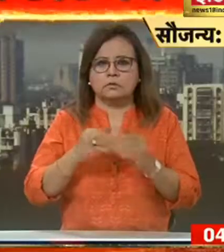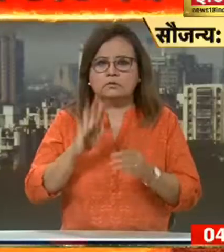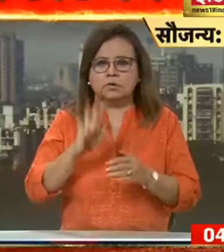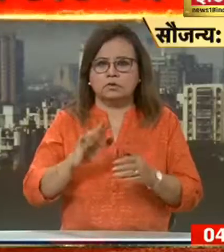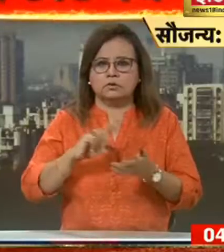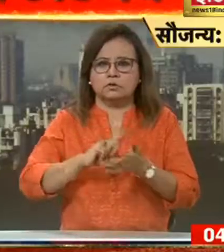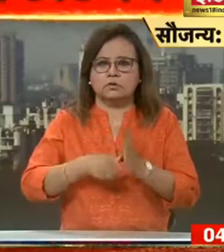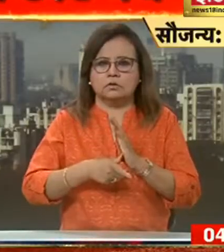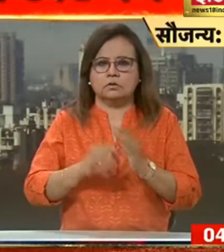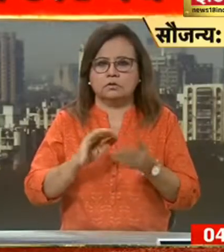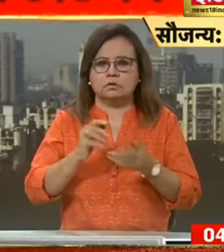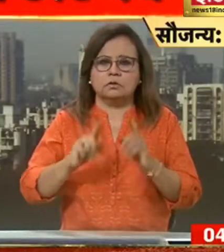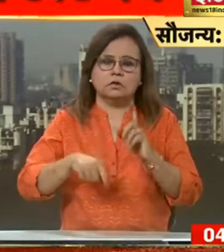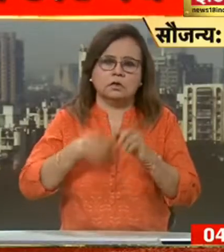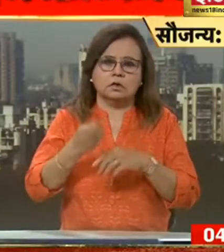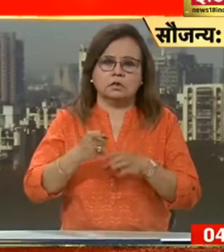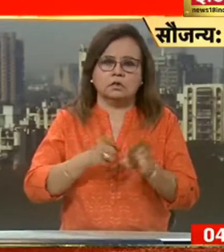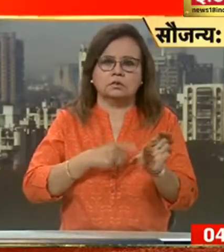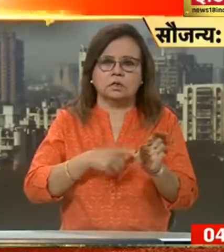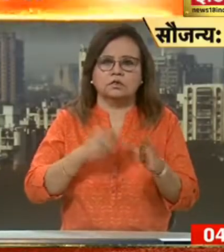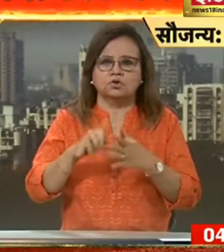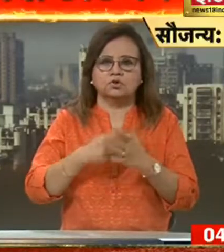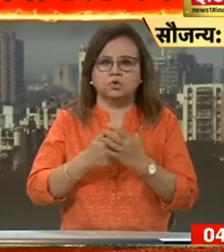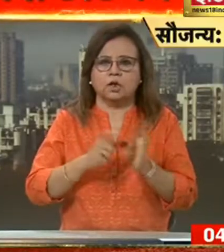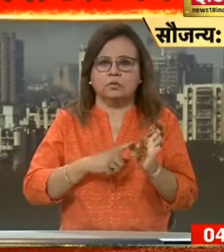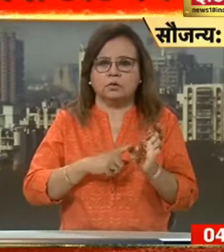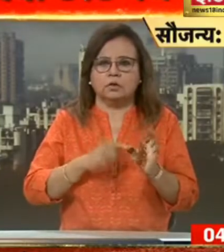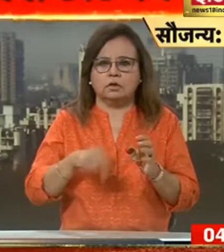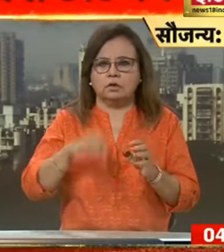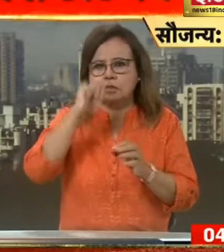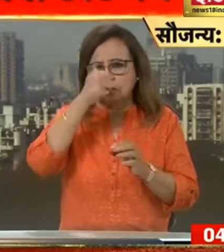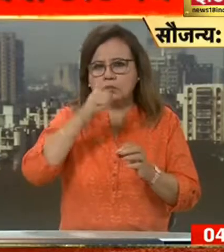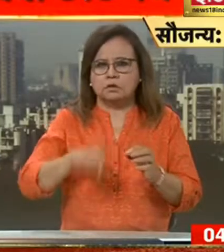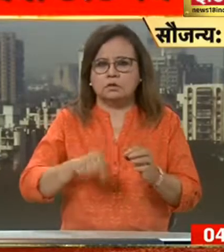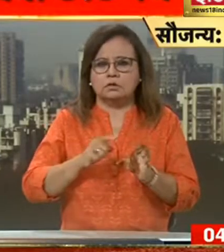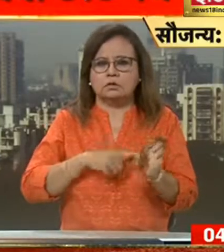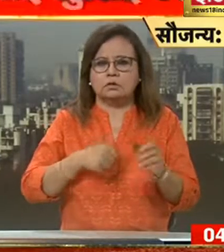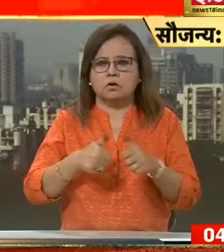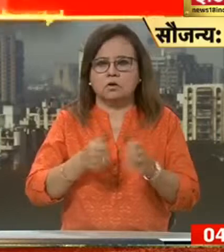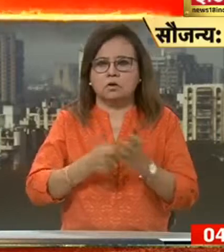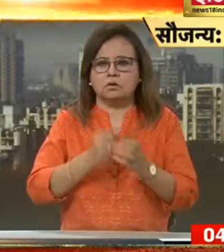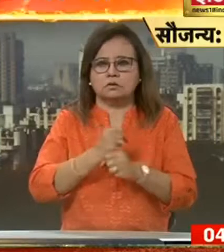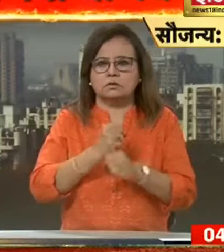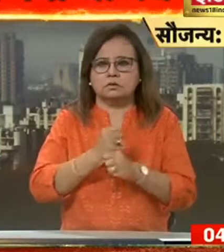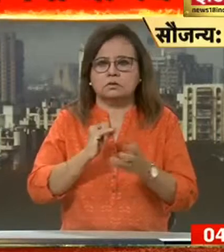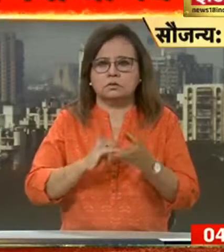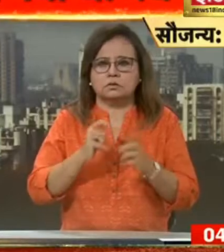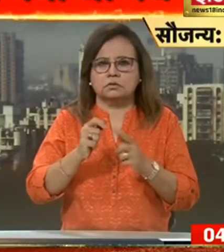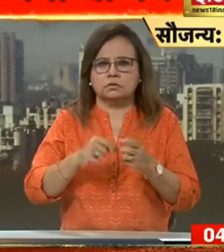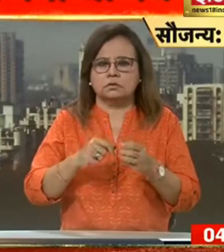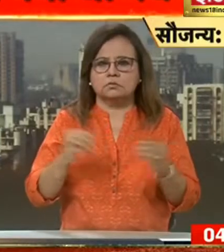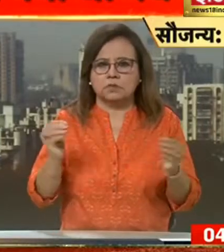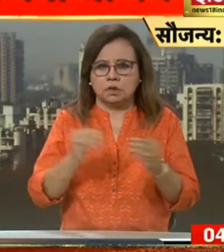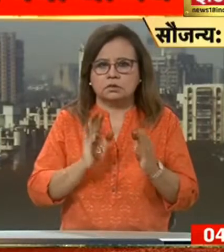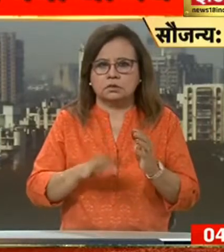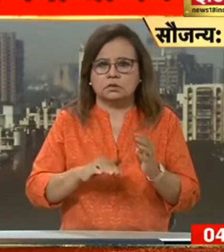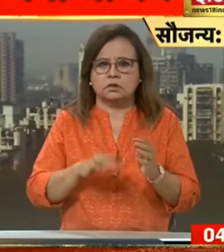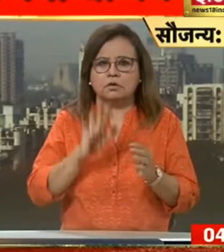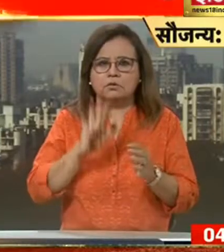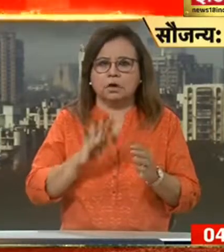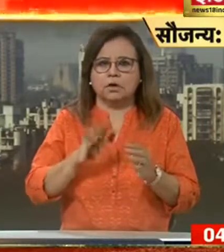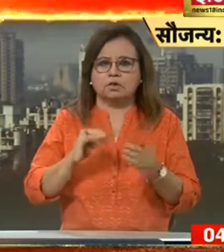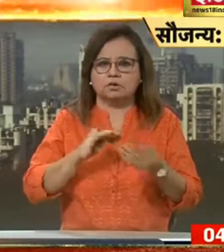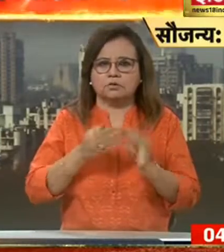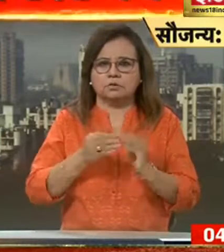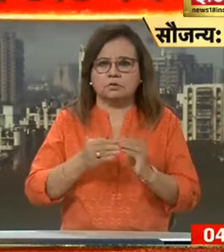और आखिरी टेस्ट मैच अगले साल जुलाई में खेला जाएगा भारतीय टीम ने इस साल अगस्त-सितंबर में इंग्लैंड के खिलाफ टेस्ट सीरीज खेली थी पांच